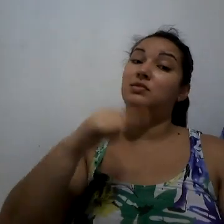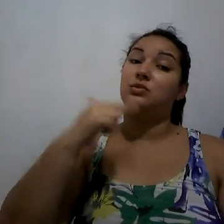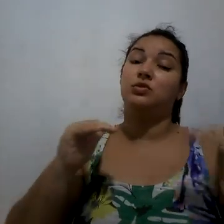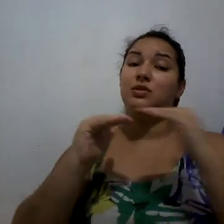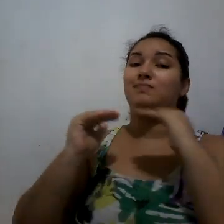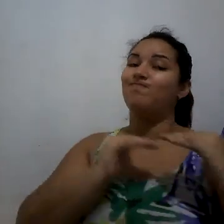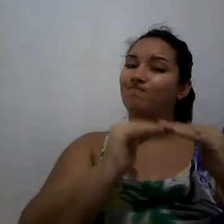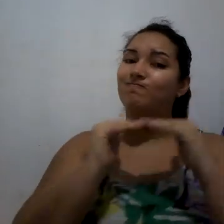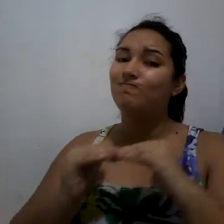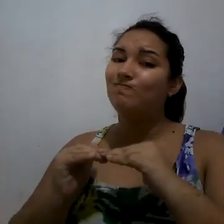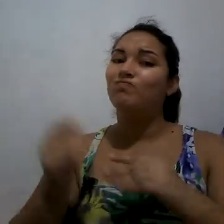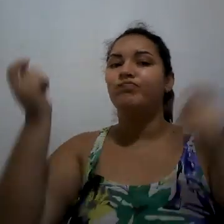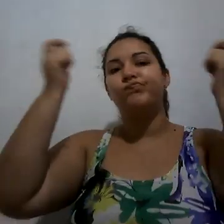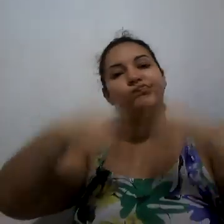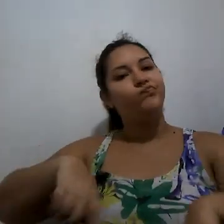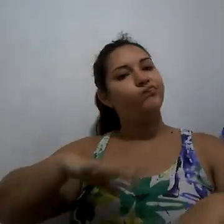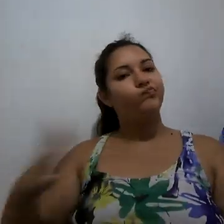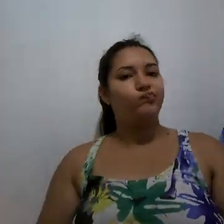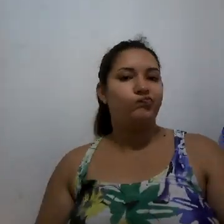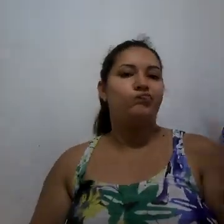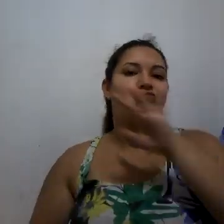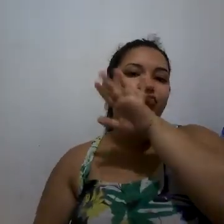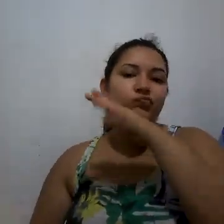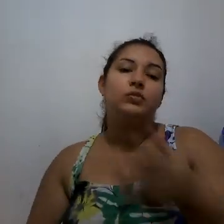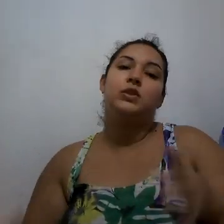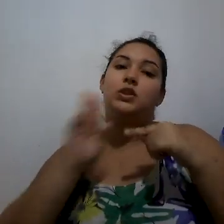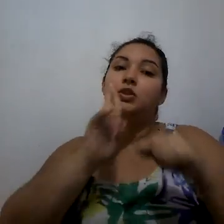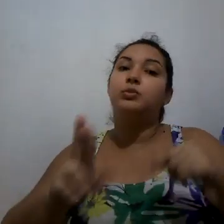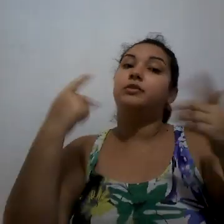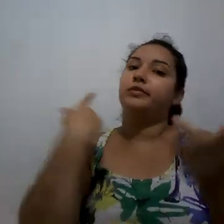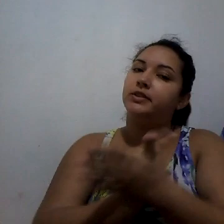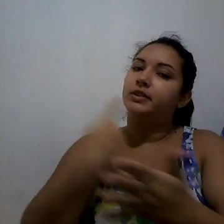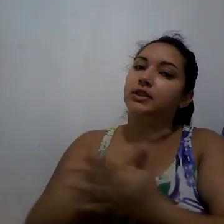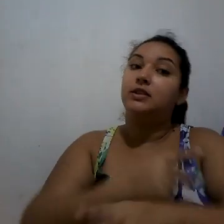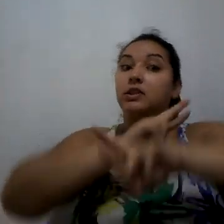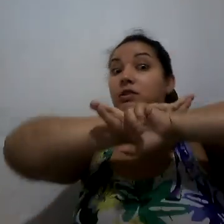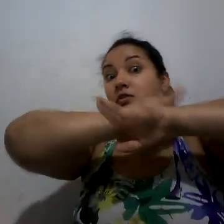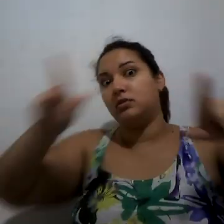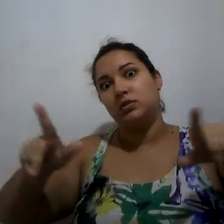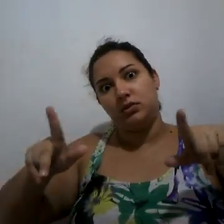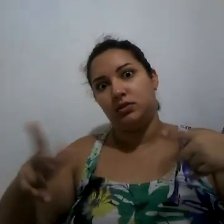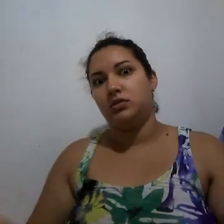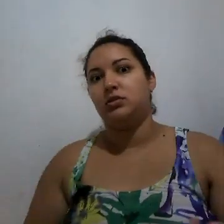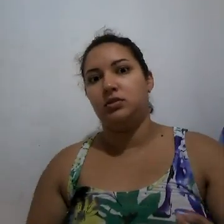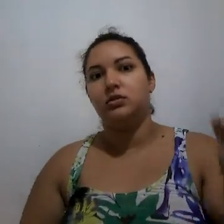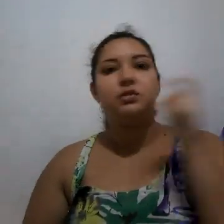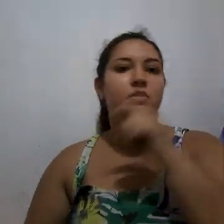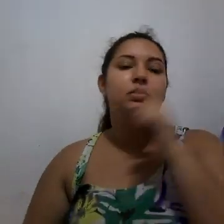não adianta. O que vai acontecer? O seu resultado vai dar errado. Você vai ter um resultado completamente errado. Um resultado mentiroso. Porque ele